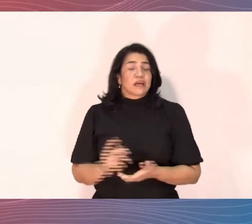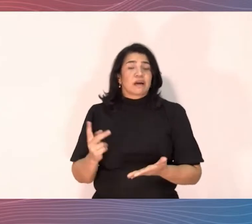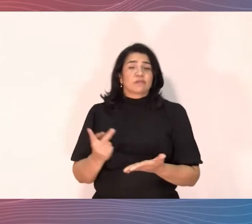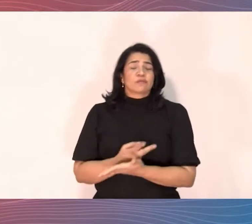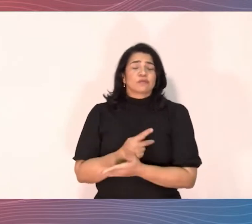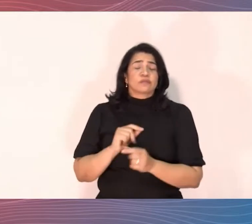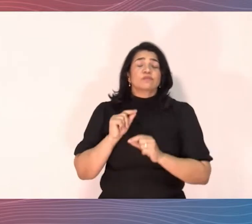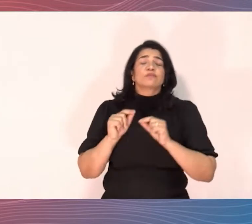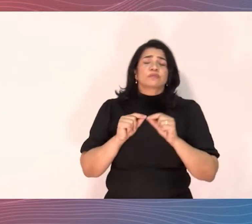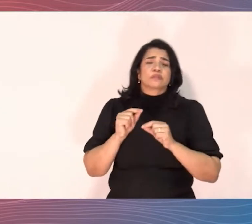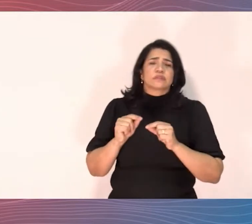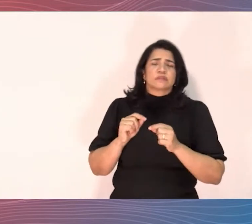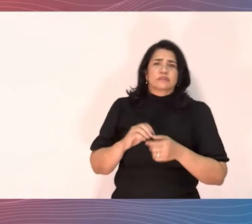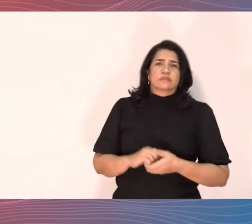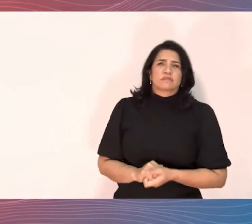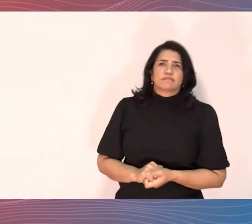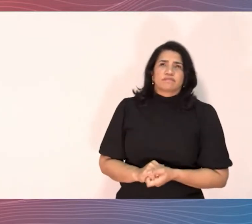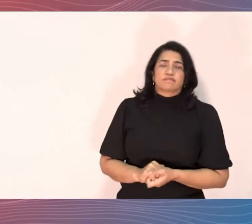bem,